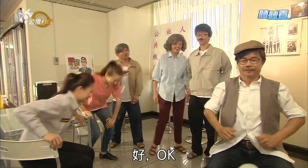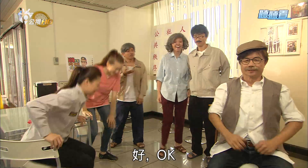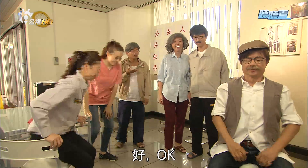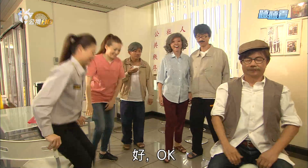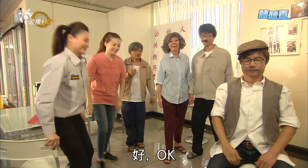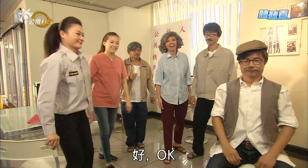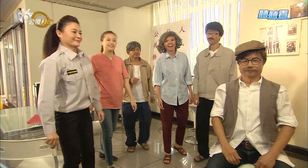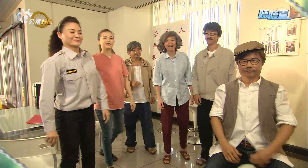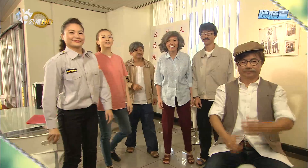好，